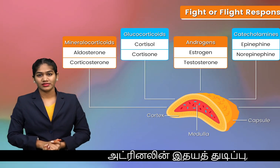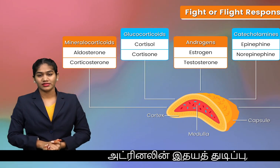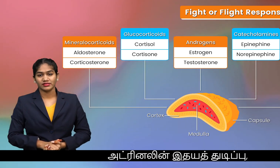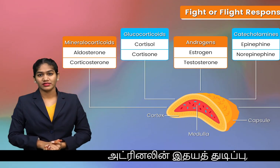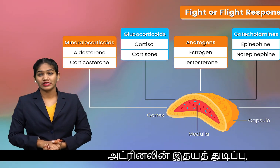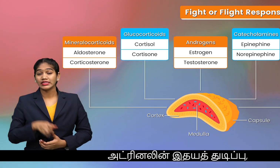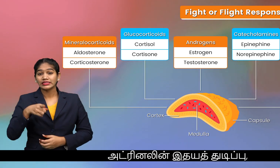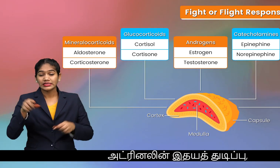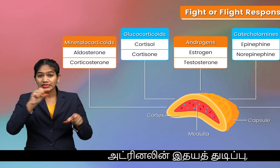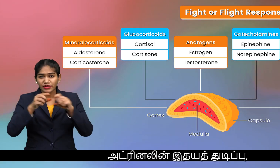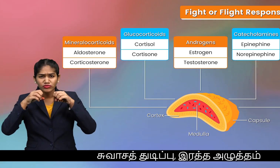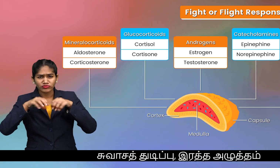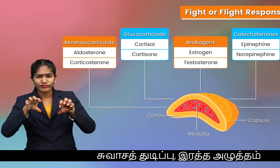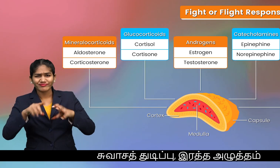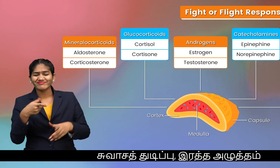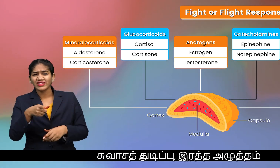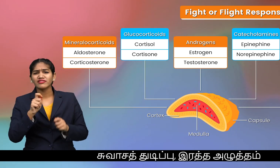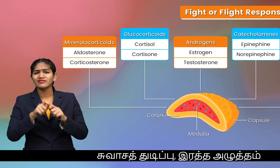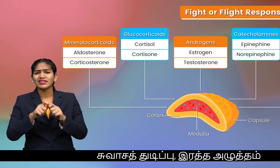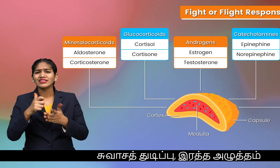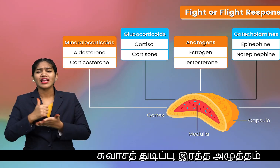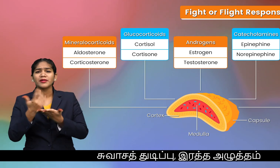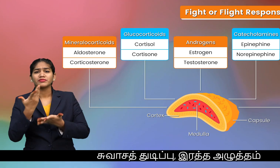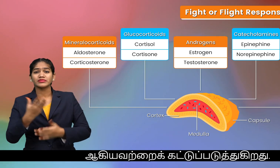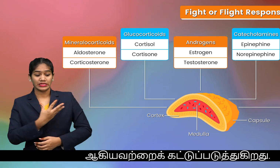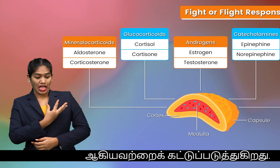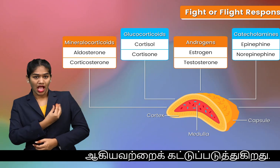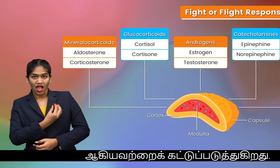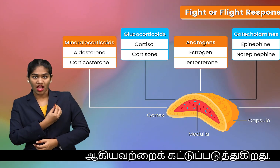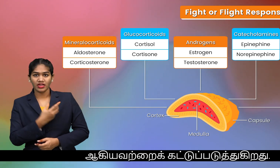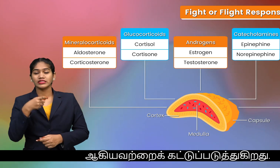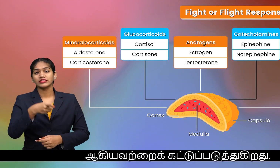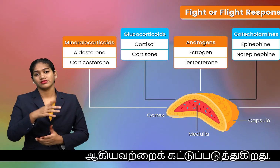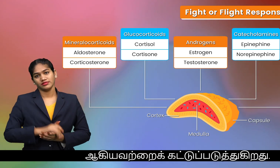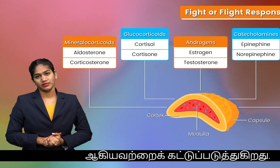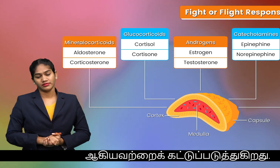அட்ரினலின் இதய துடிப்பு, சுவாச துடிப்பு, இரத்த அழுத்தம் ஆகியவற்றை கட்டுப்படுத்துகிறது.